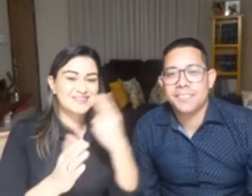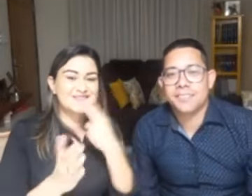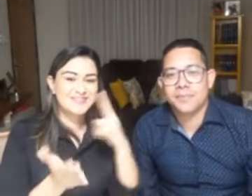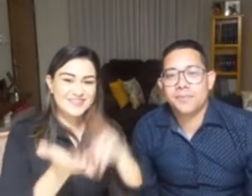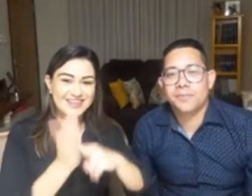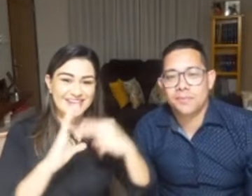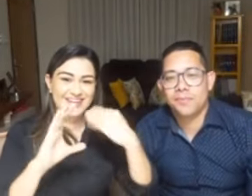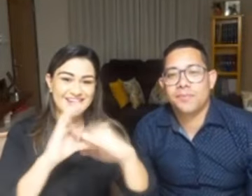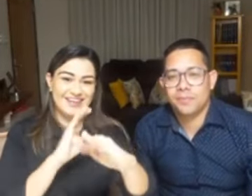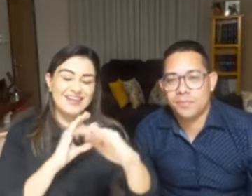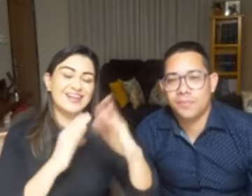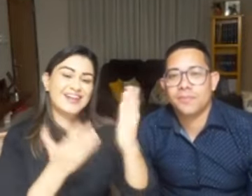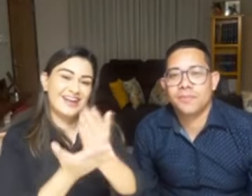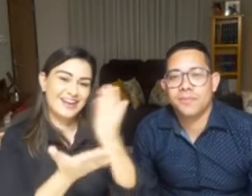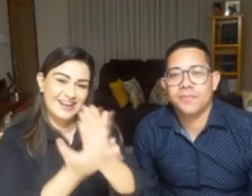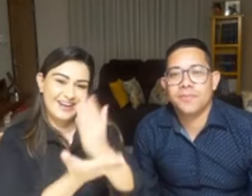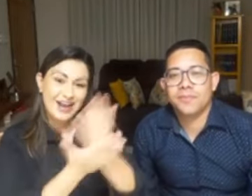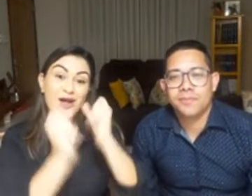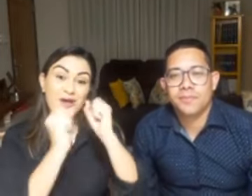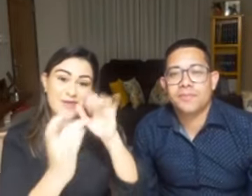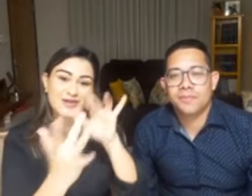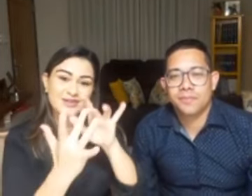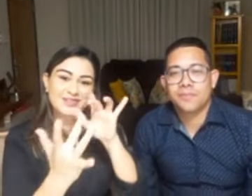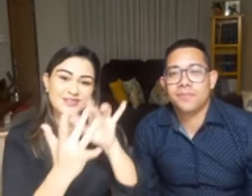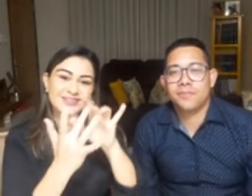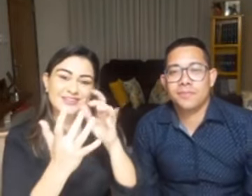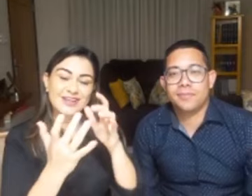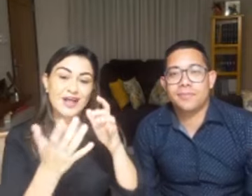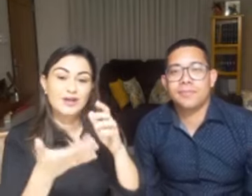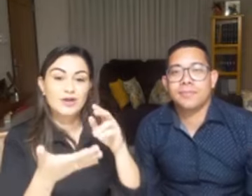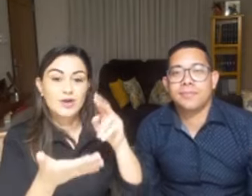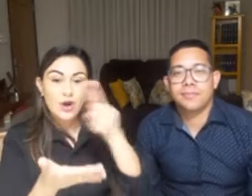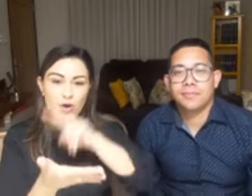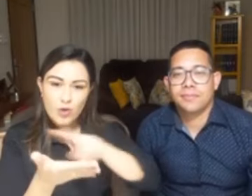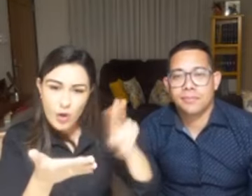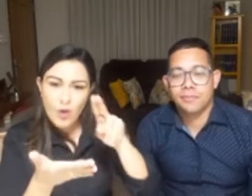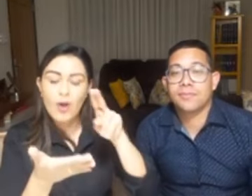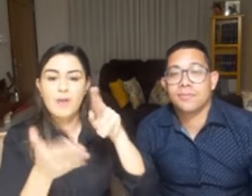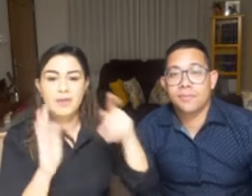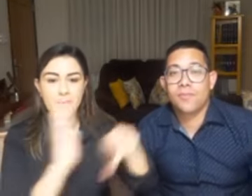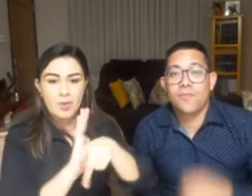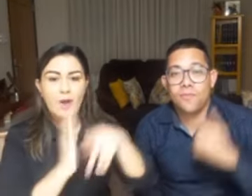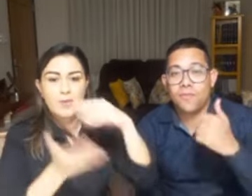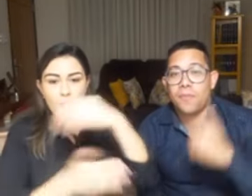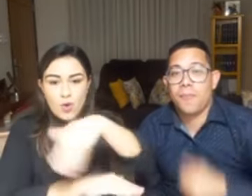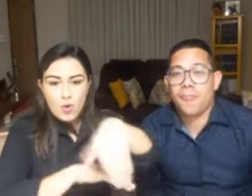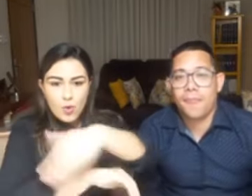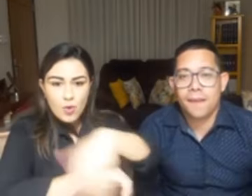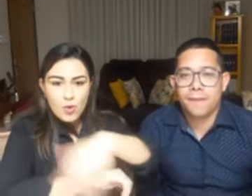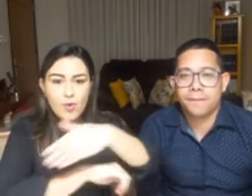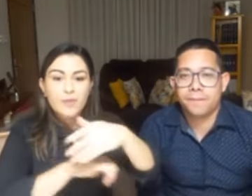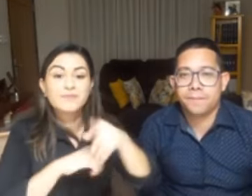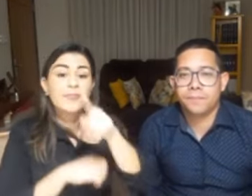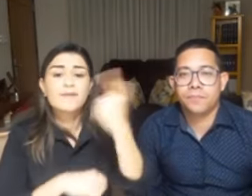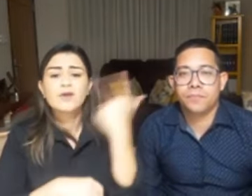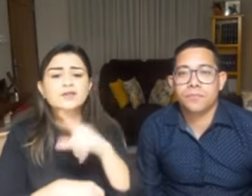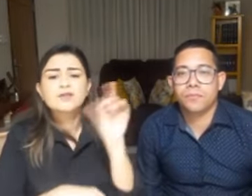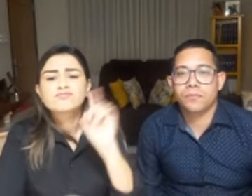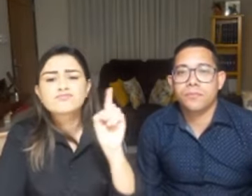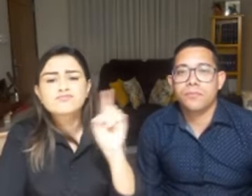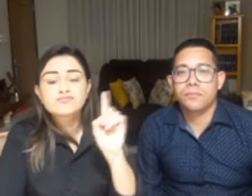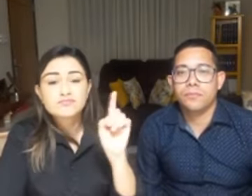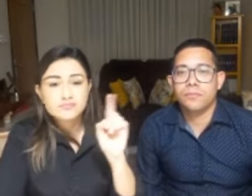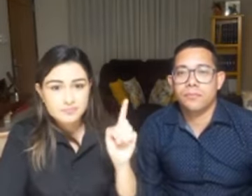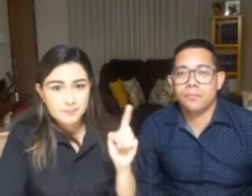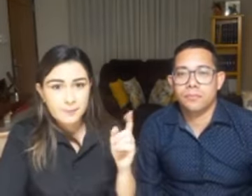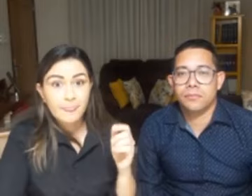livro também, tá? Entra em contato, manda aí o nome completo e o endereço completo. Isso. E você que não ganhou o livro, né, que deseja